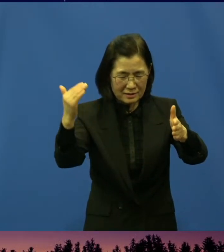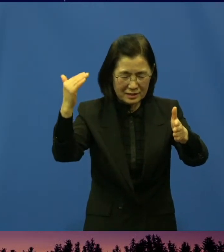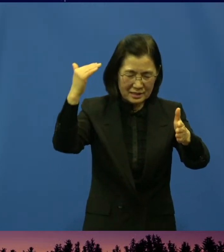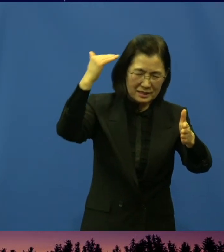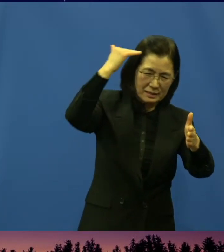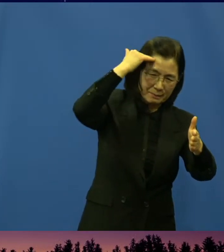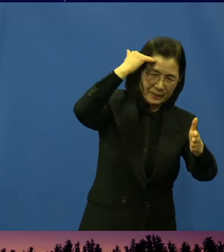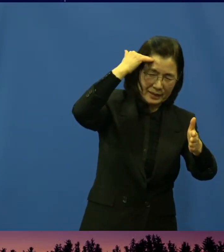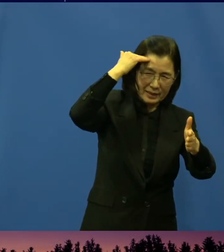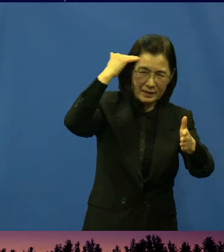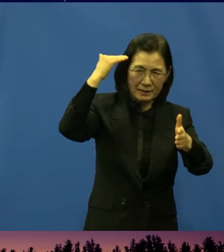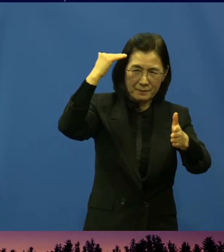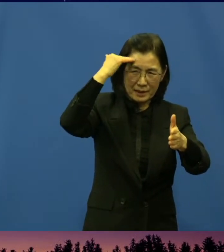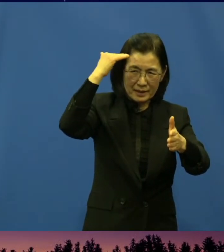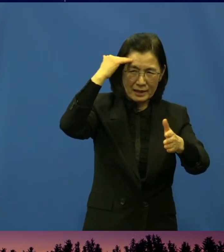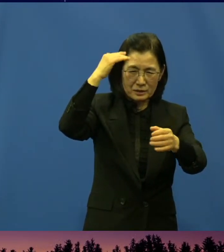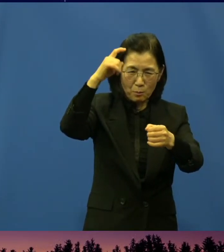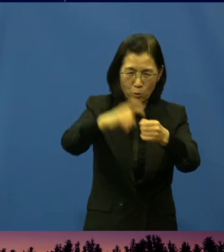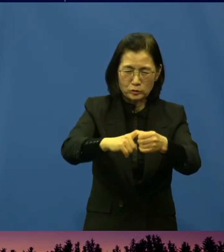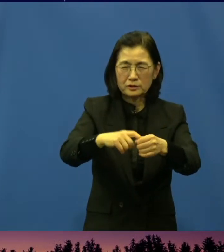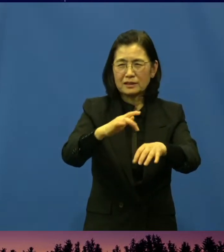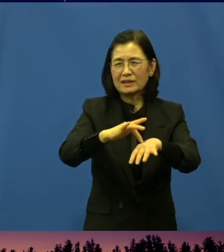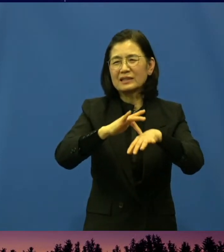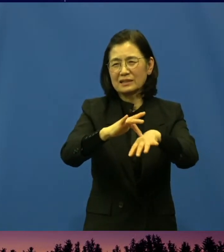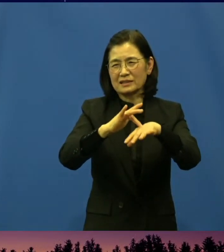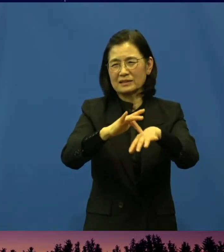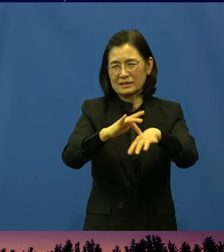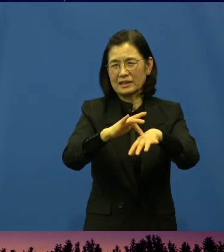십자가를 가려버리는 거예요. 그리로 못 가도록.